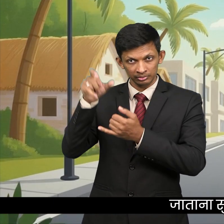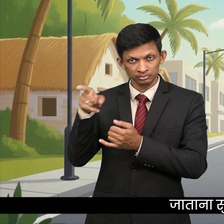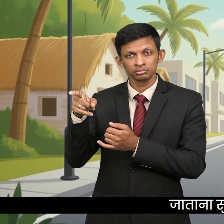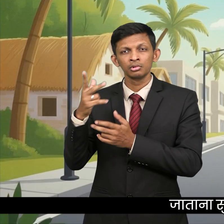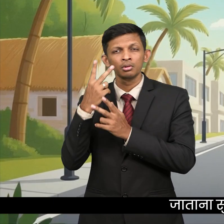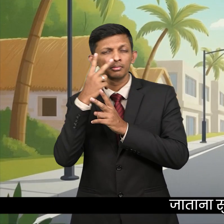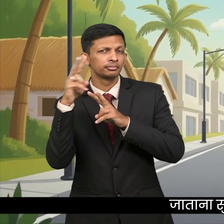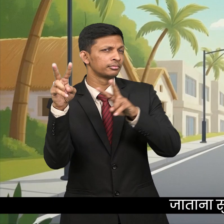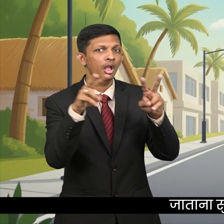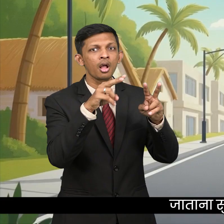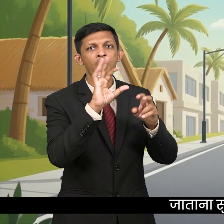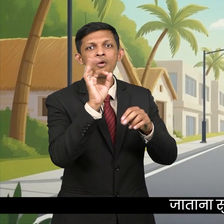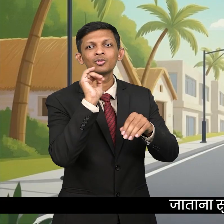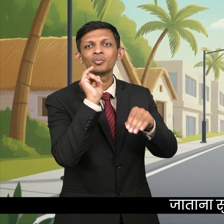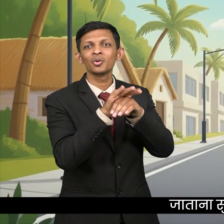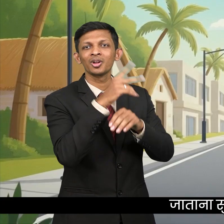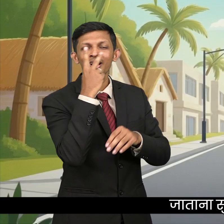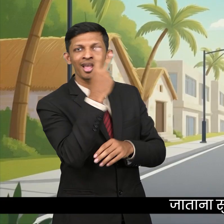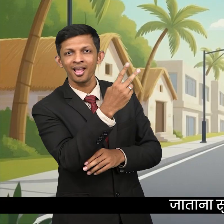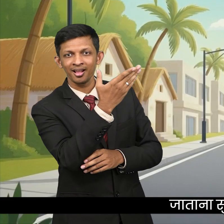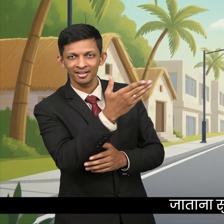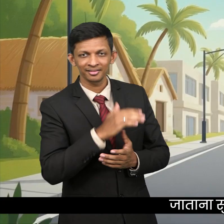सुजाता पोस्ट ऑफिस पाहते.